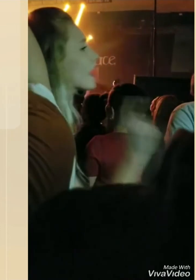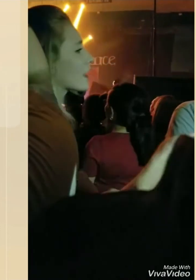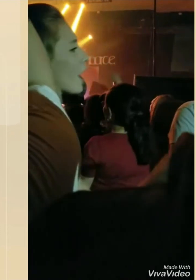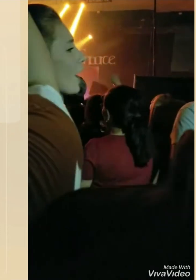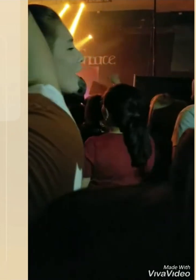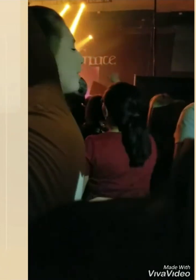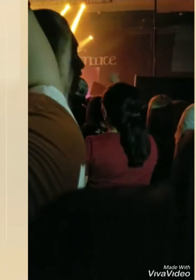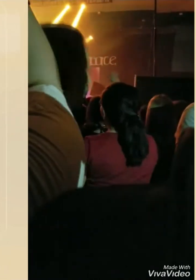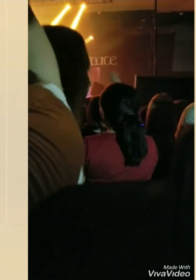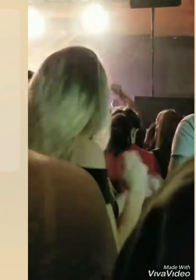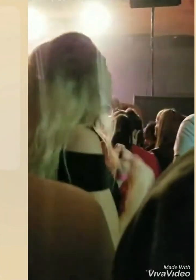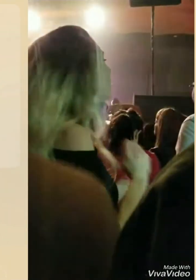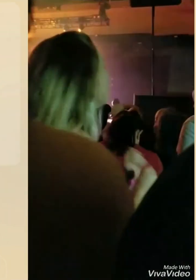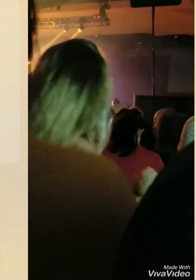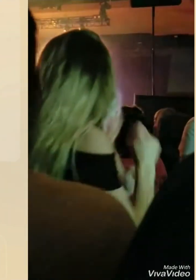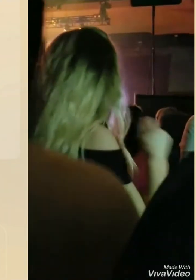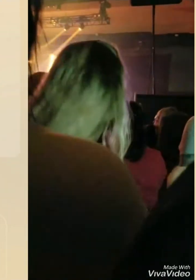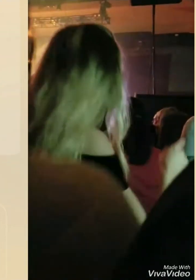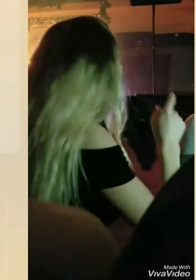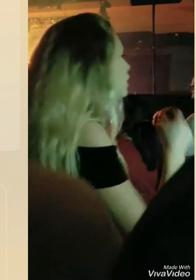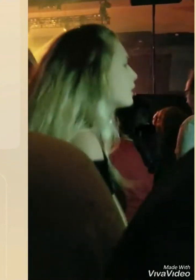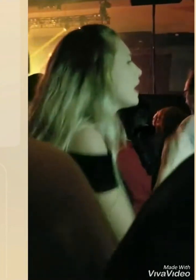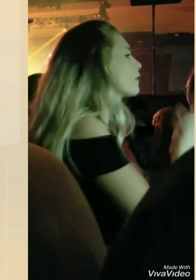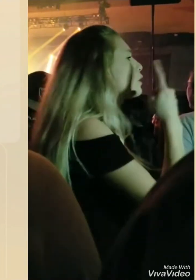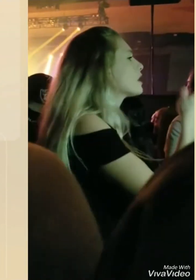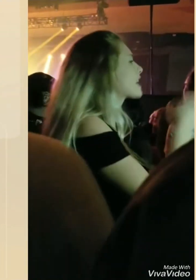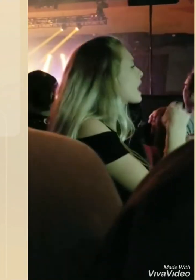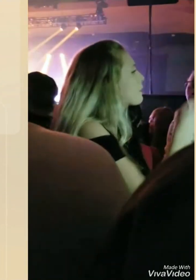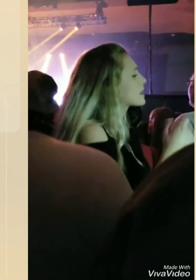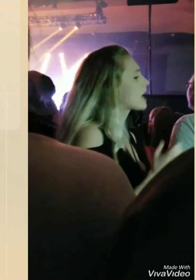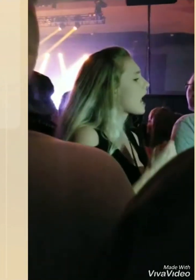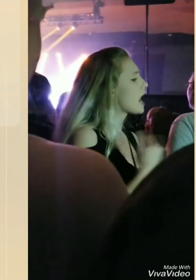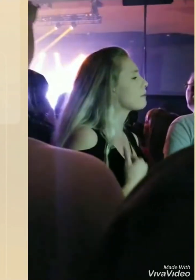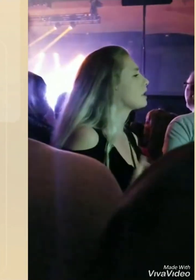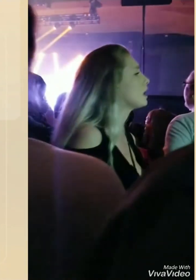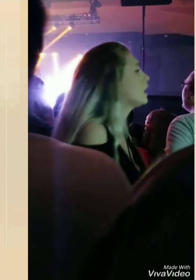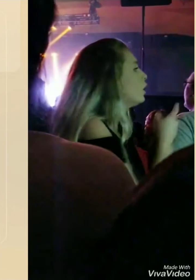saídas, boas saídas para quem realmente quer dar alegria para uma outra